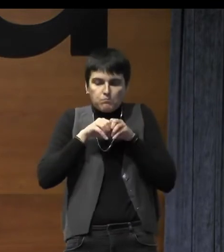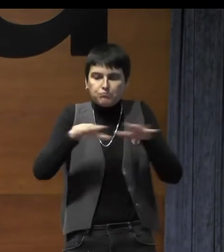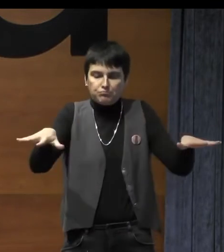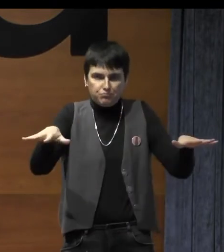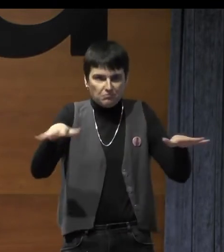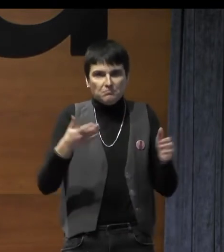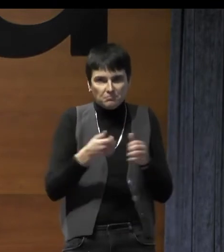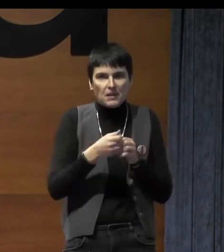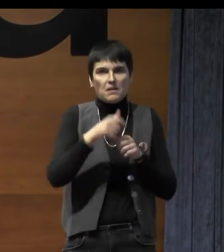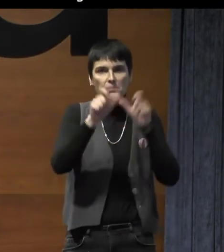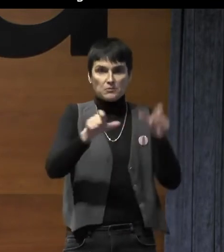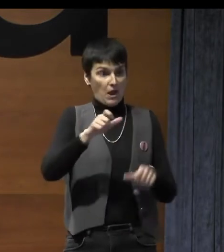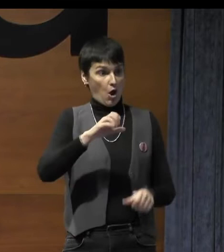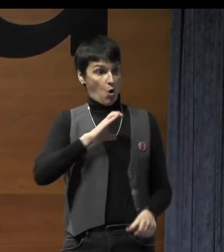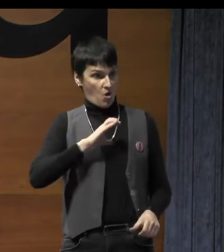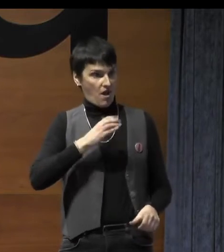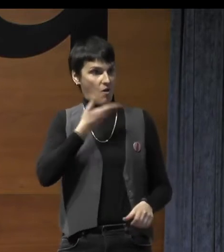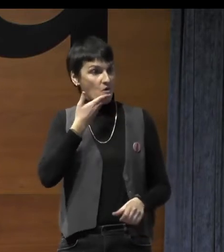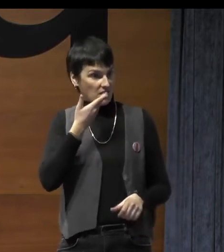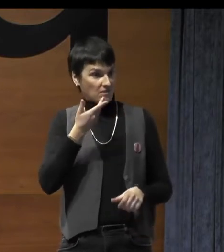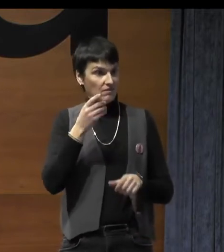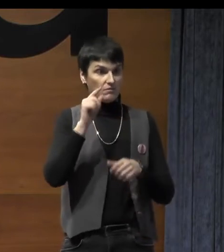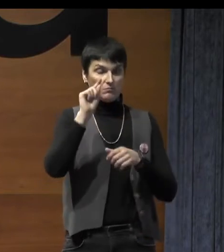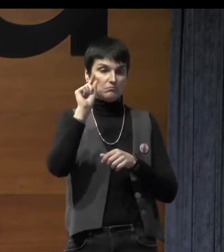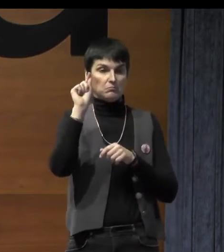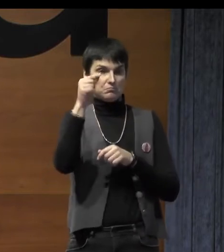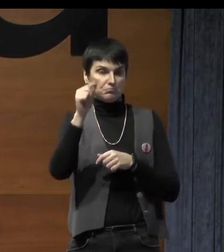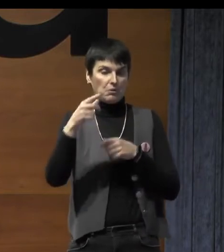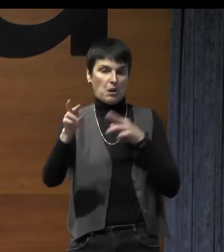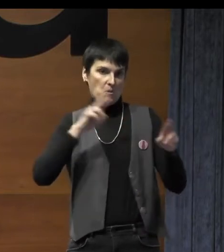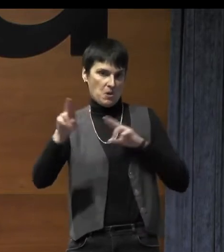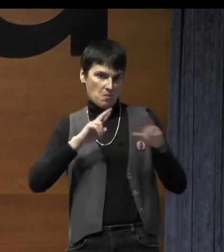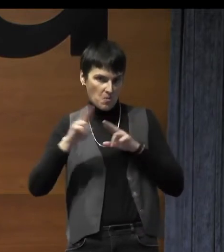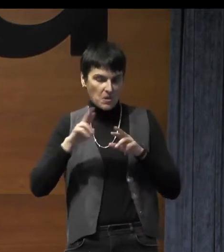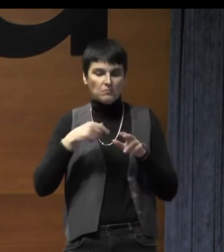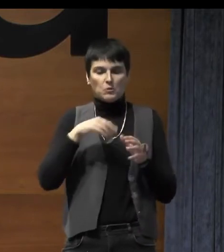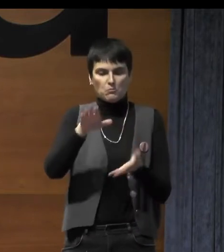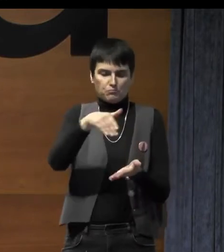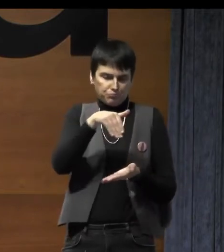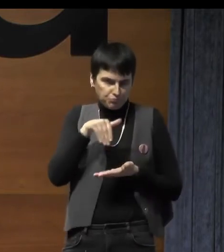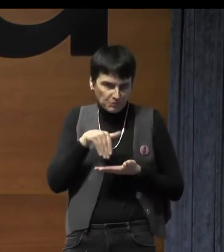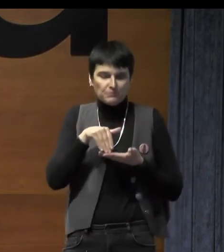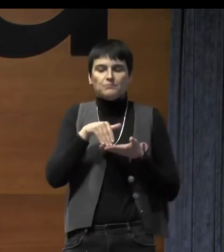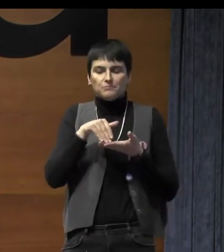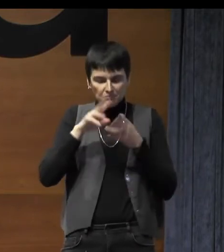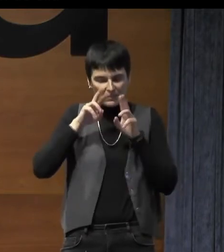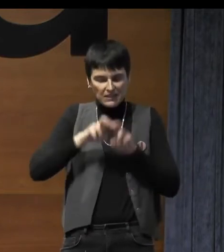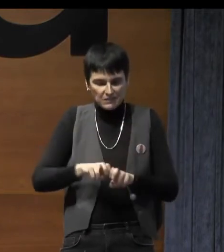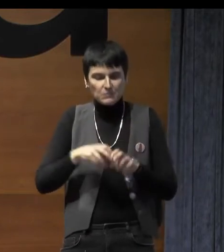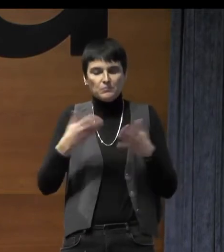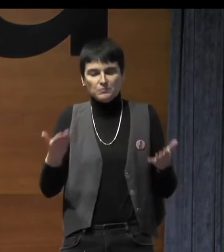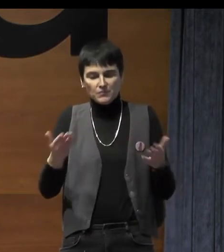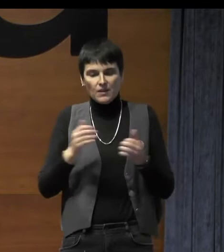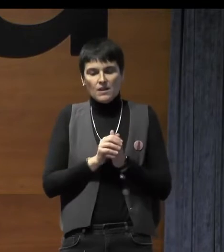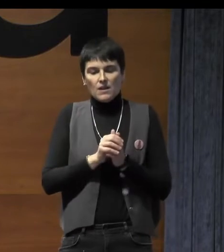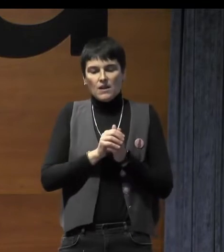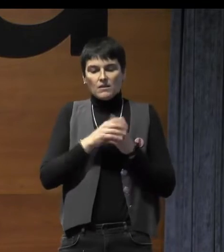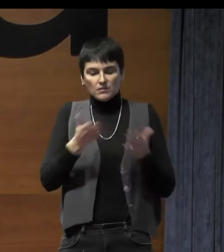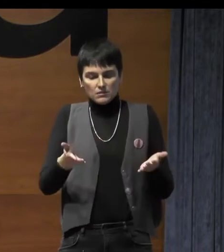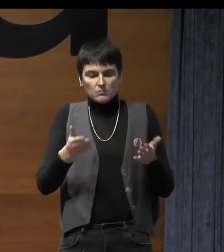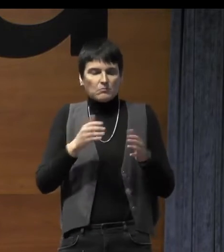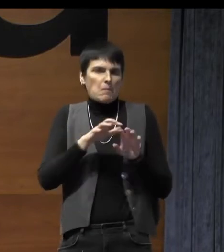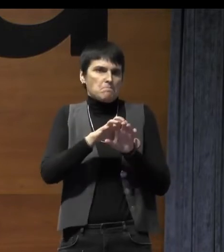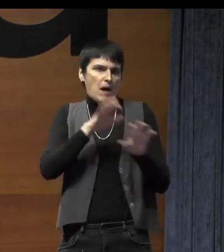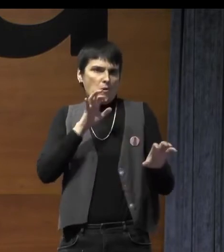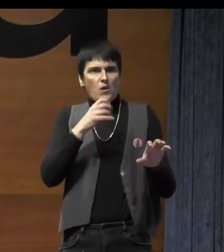lengua de signos francesa y hacer una evaluación de ella al finalizar el curso. Entonces, recopilé